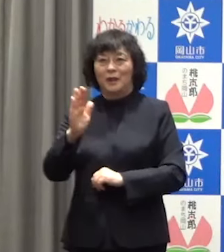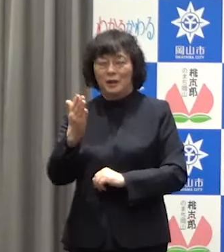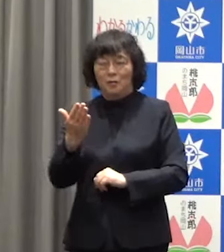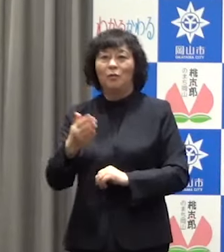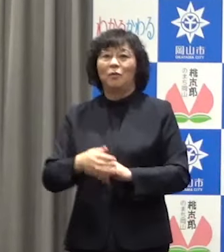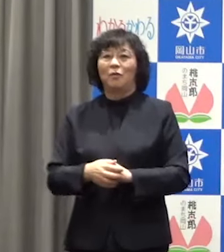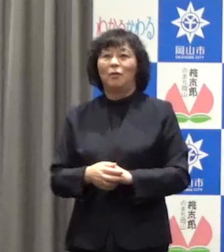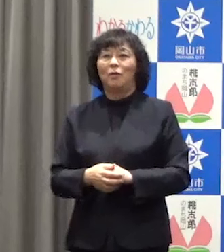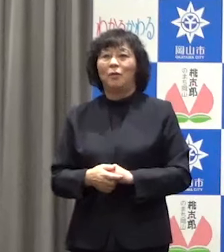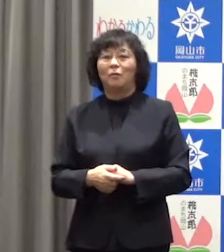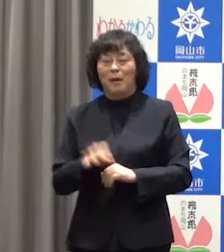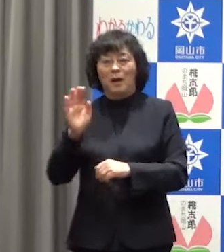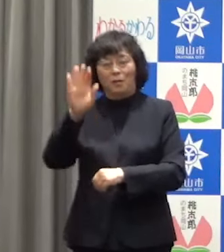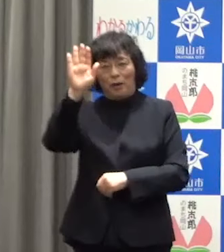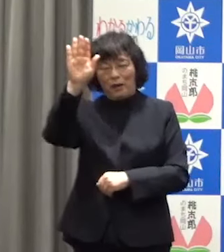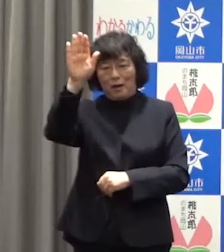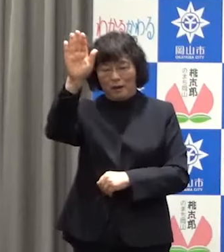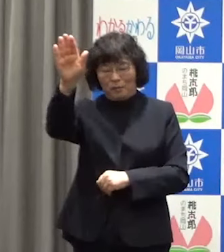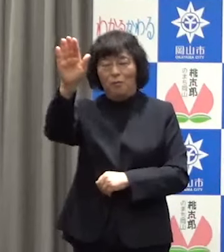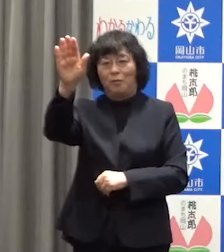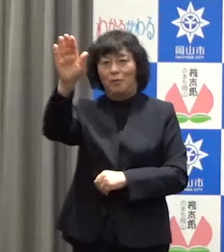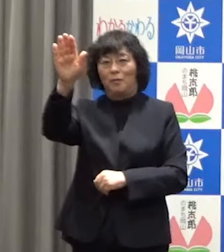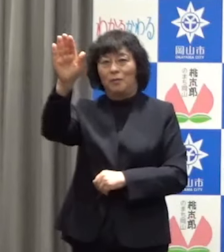っていうのはもう今後の